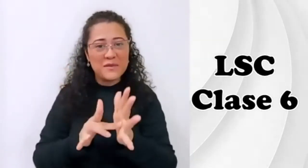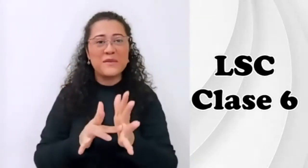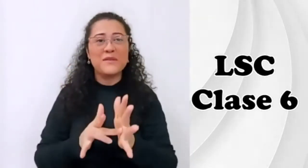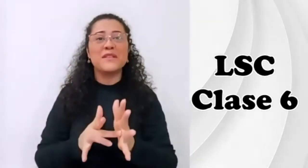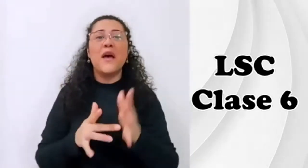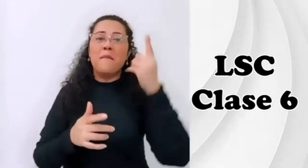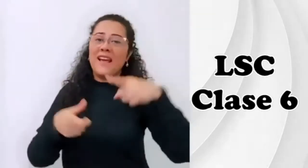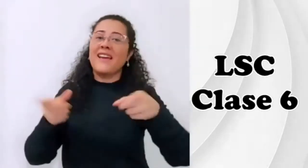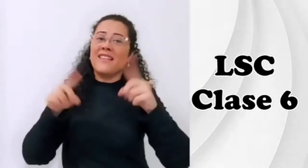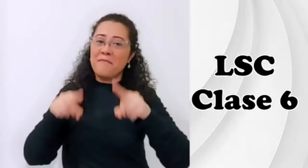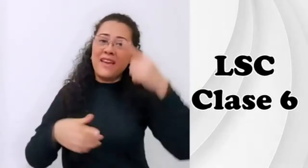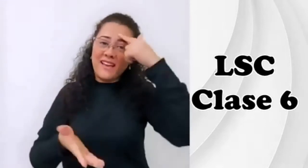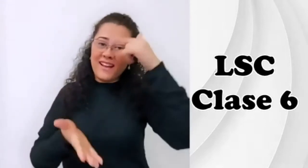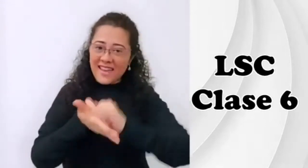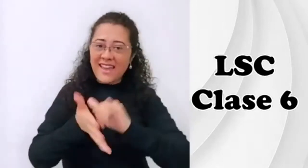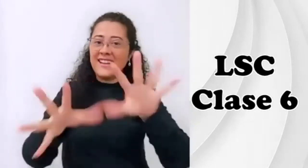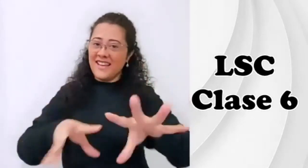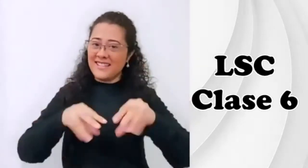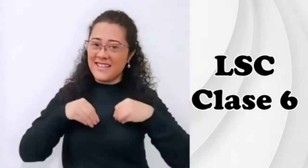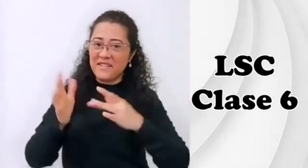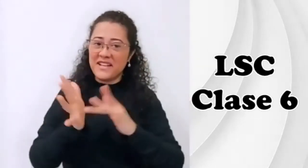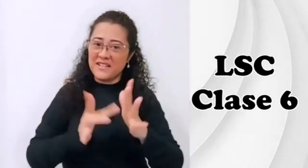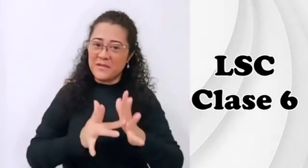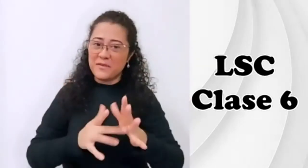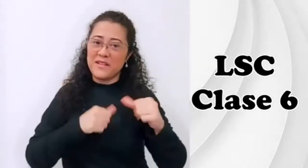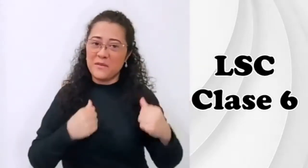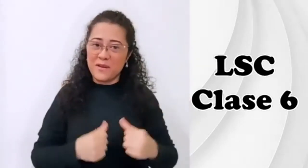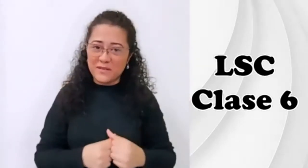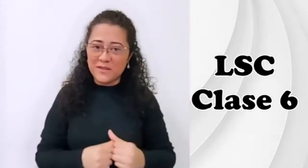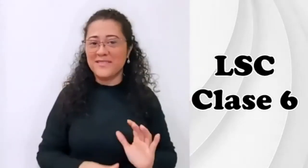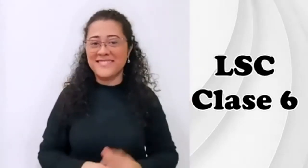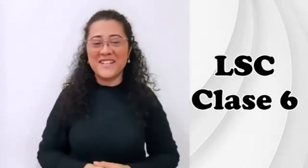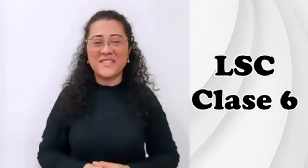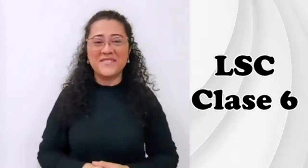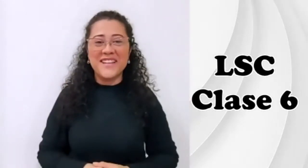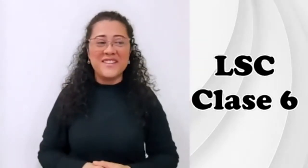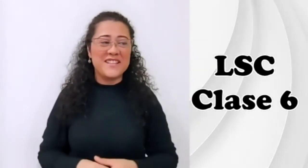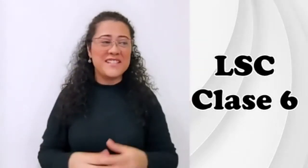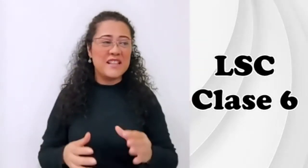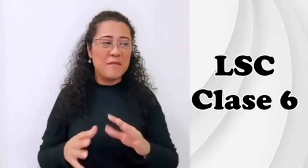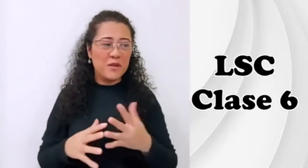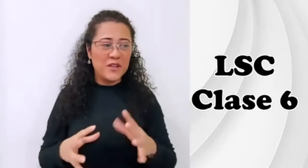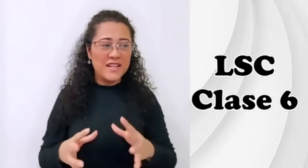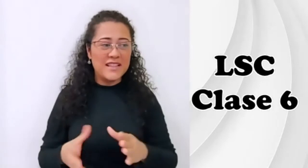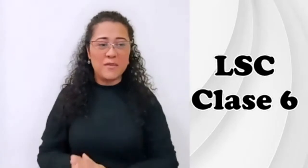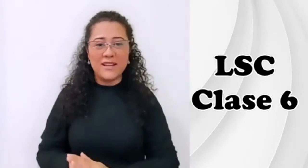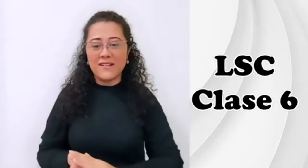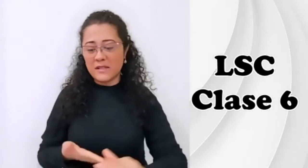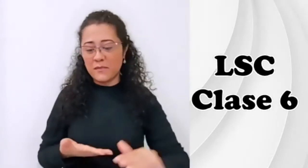Jesús para que también crean y acepten a Jesús en su corazón, ¿cierto? Entonces, de pronto el intérprete va